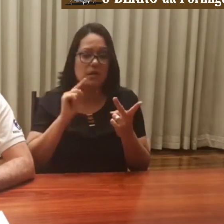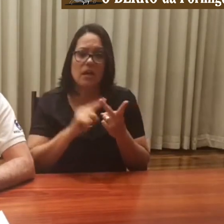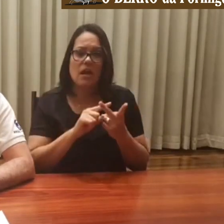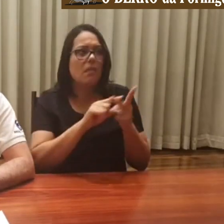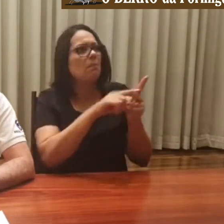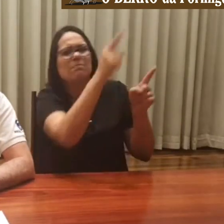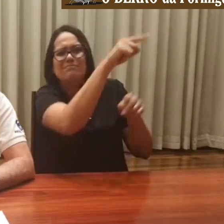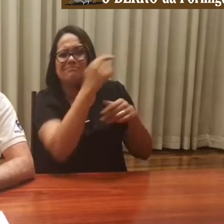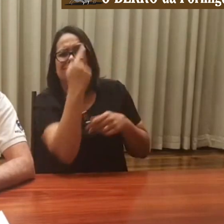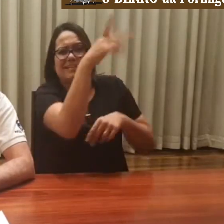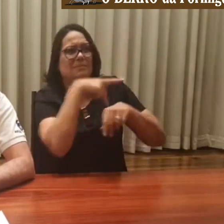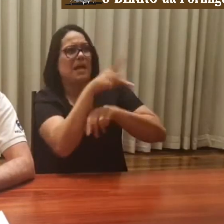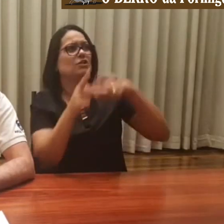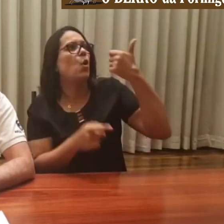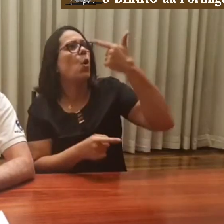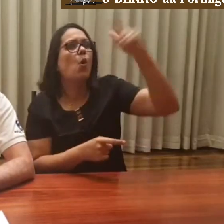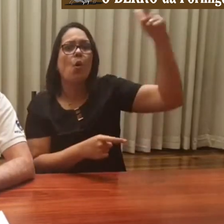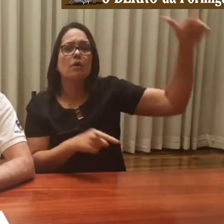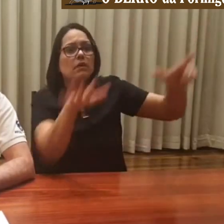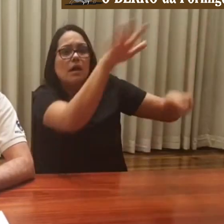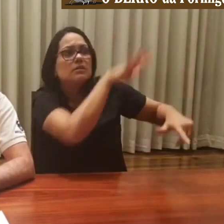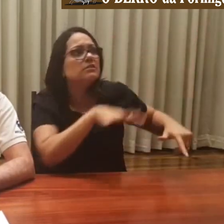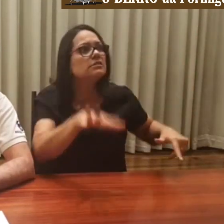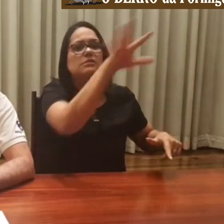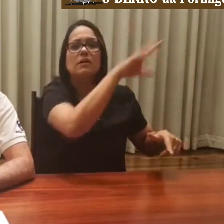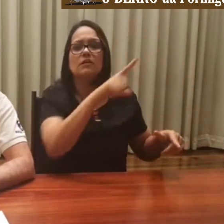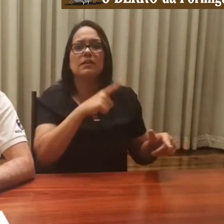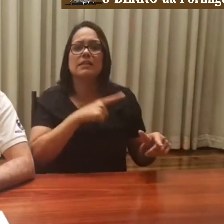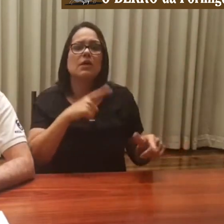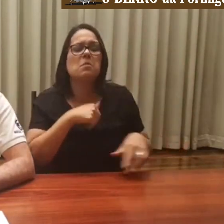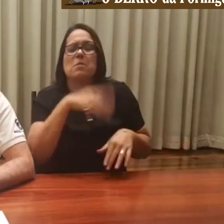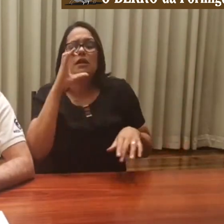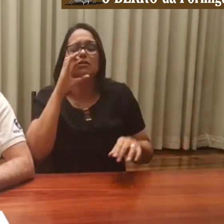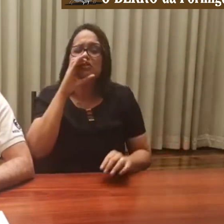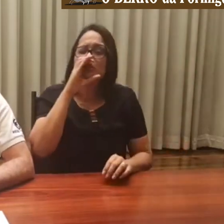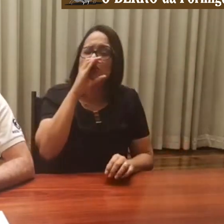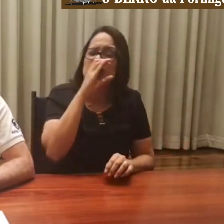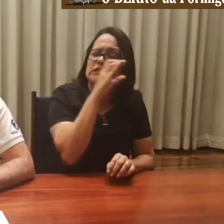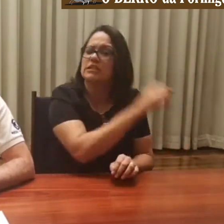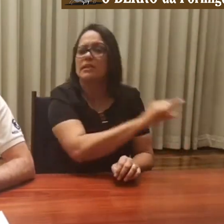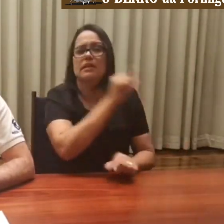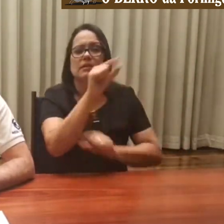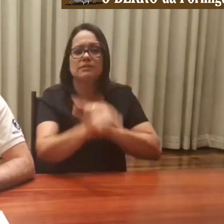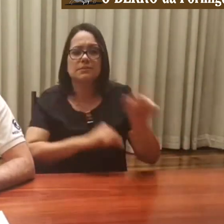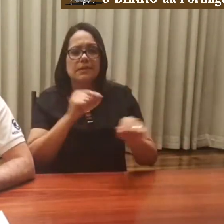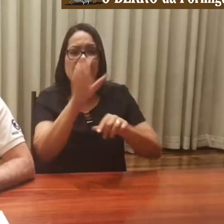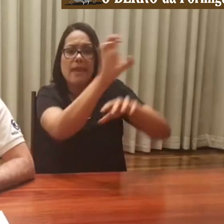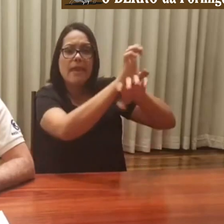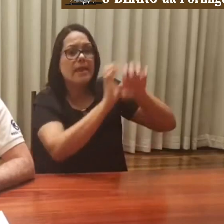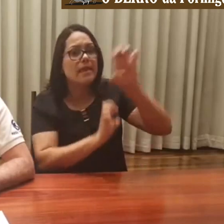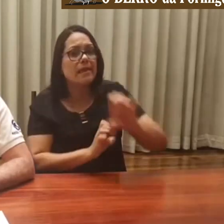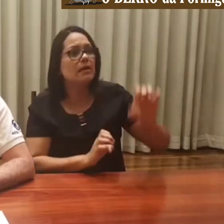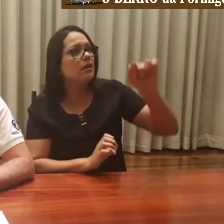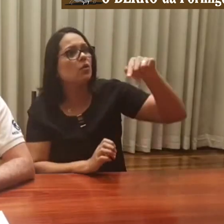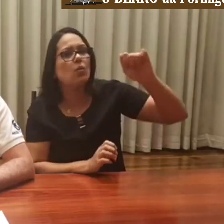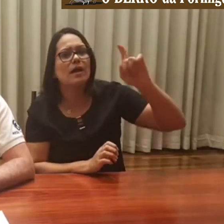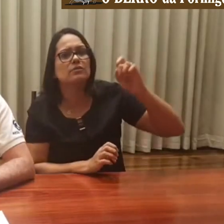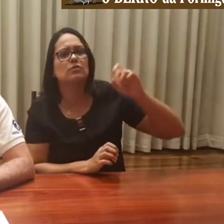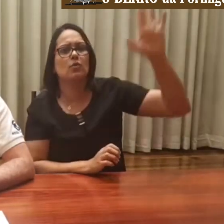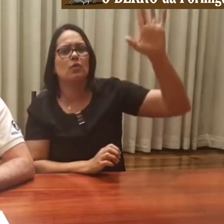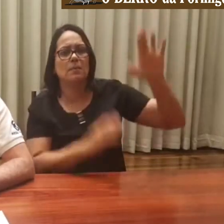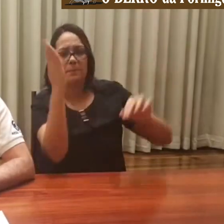que existem, né, nessa região que é mais quente, por estar mais próximo do Equador. Por isso, talvez, o nome Equador aí. Então,